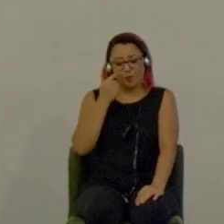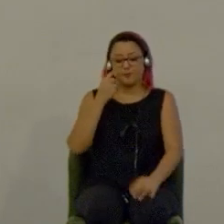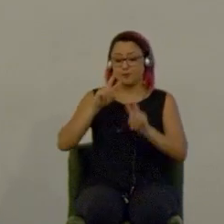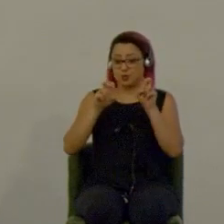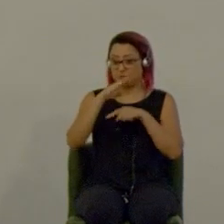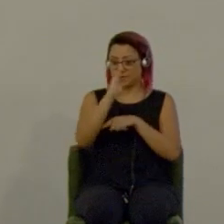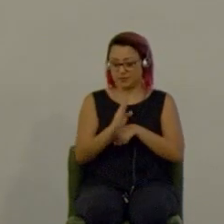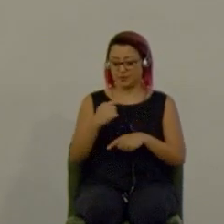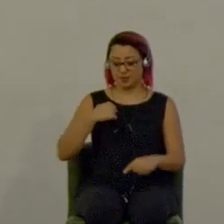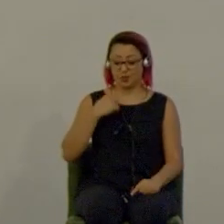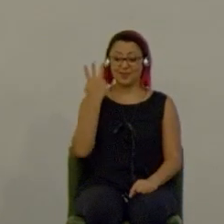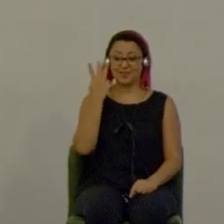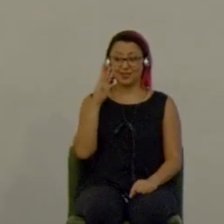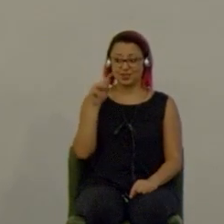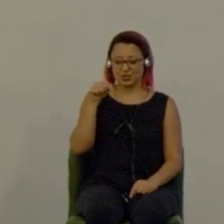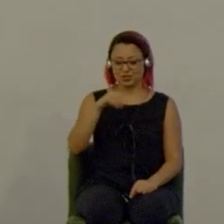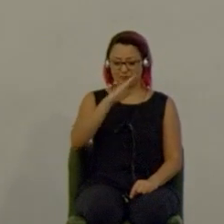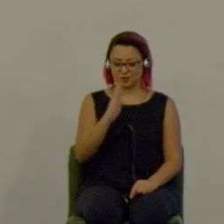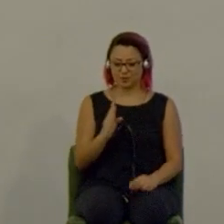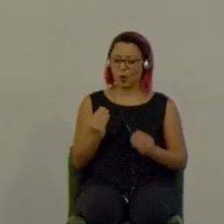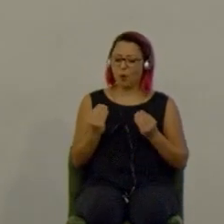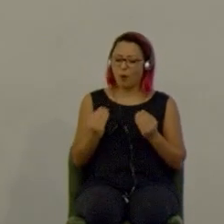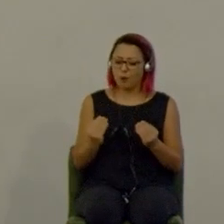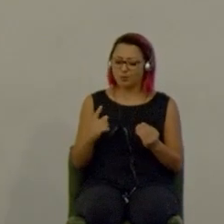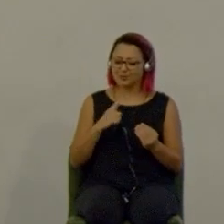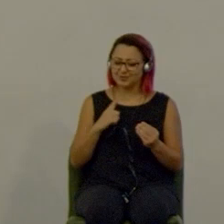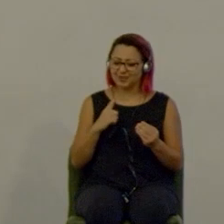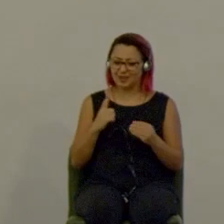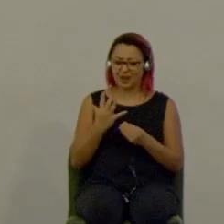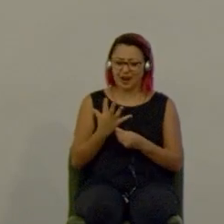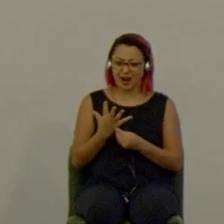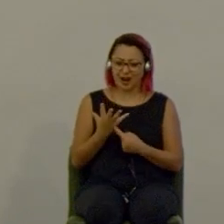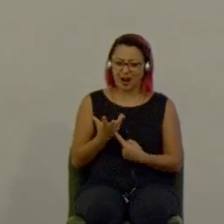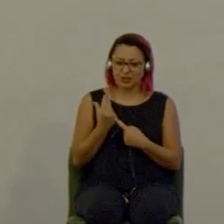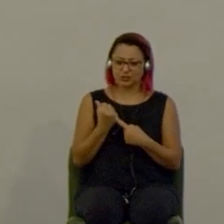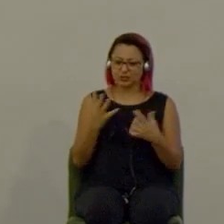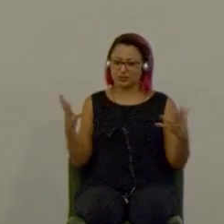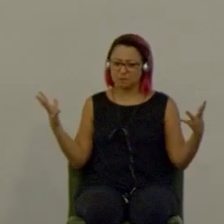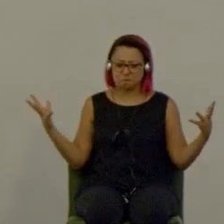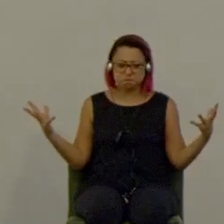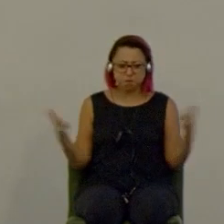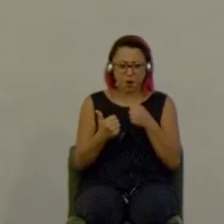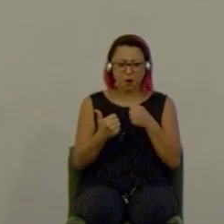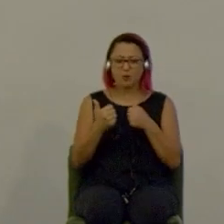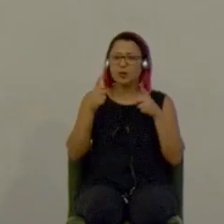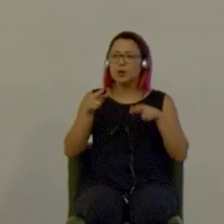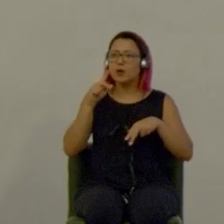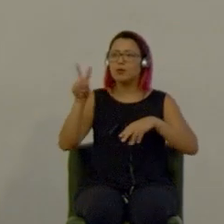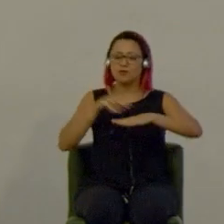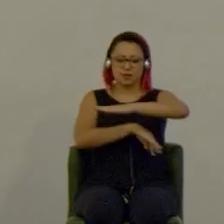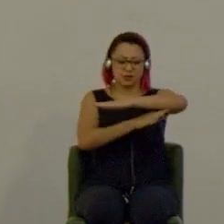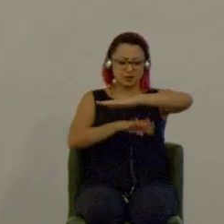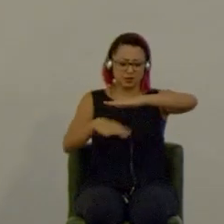artistes extraordinaires comme ceux qu'on a vus aujourd'hui à la Pinacothèque et la situation politique que tu décris, et voilà, comment